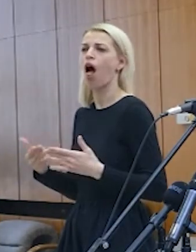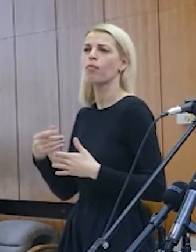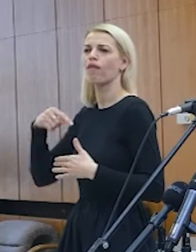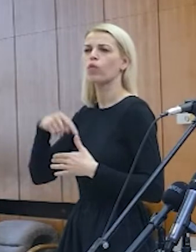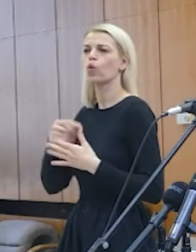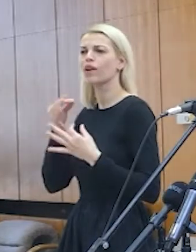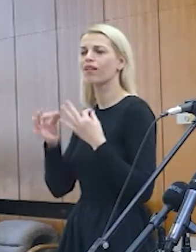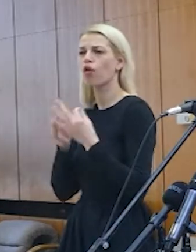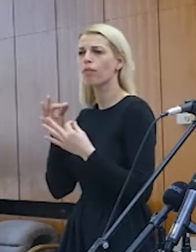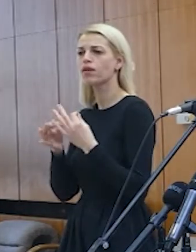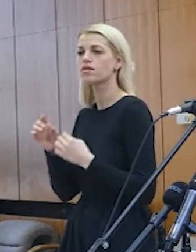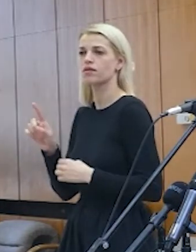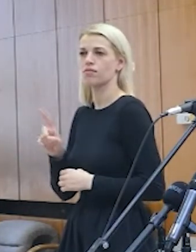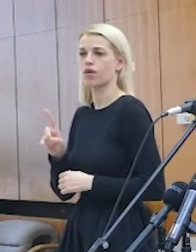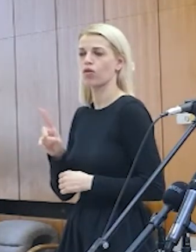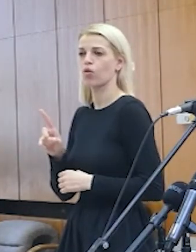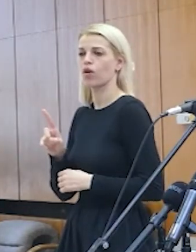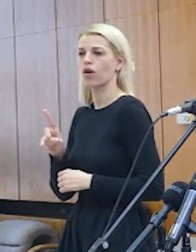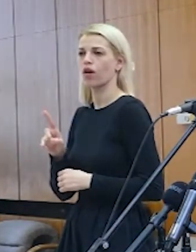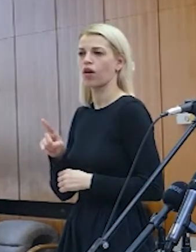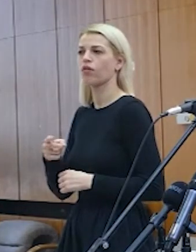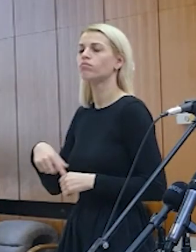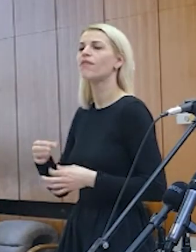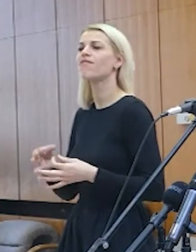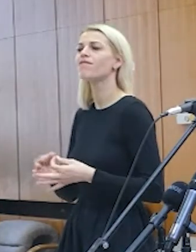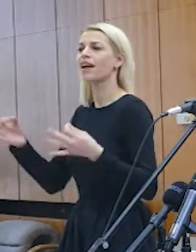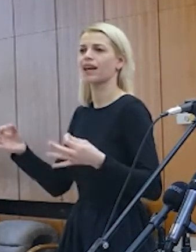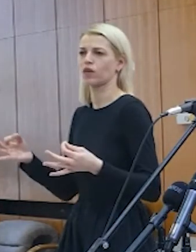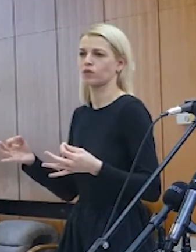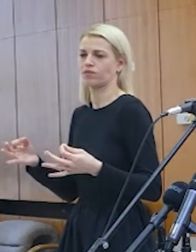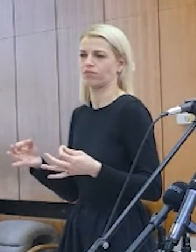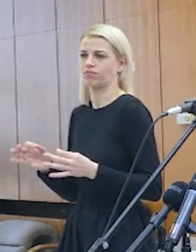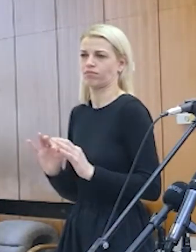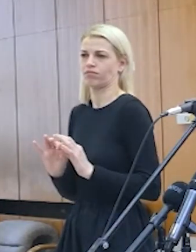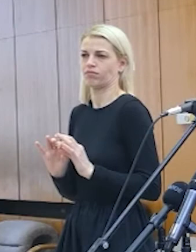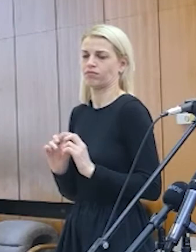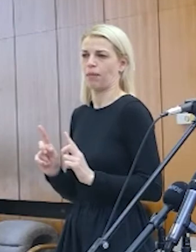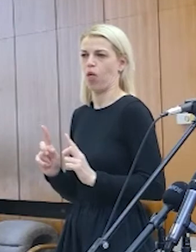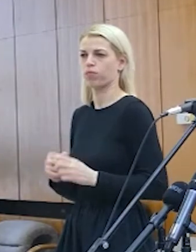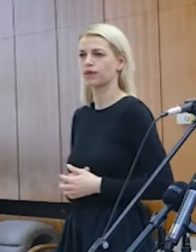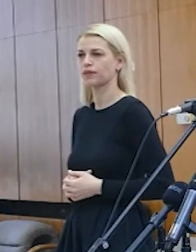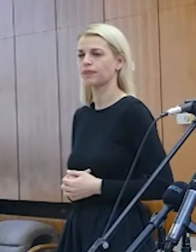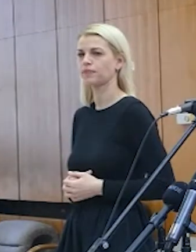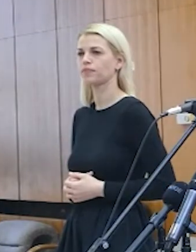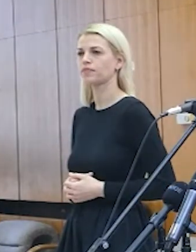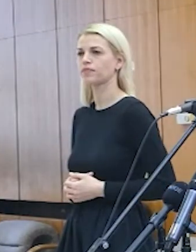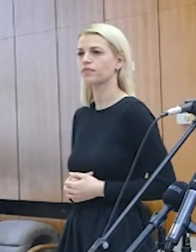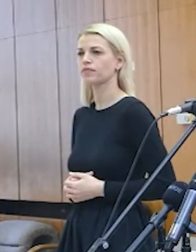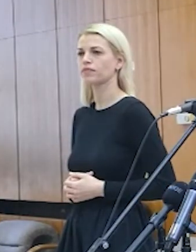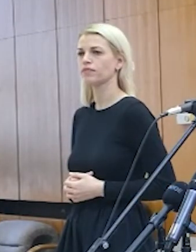interných informácií, ktoré jednoducho na verejnosť nepatria. Vo všeobecnosti môžem povedať,